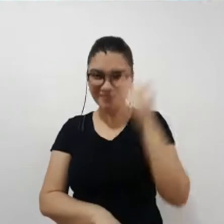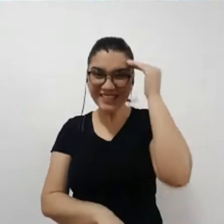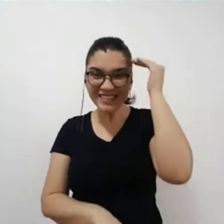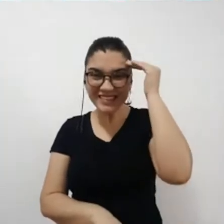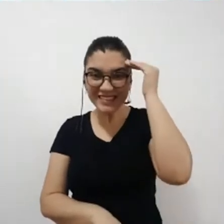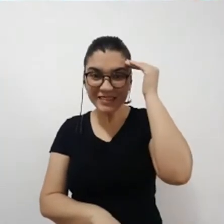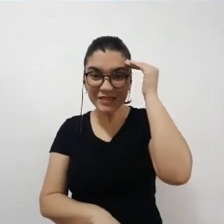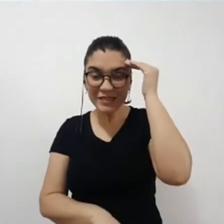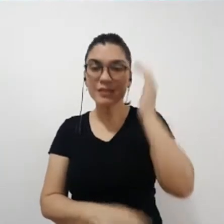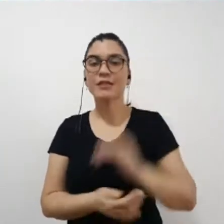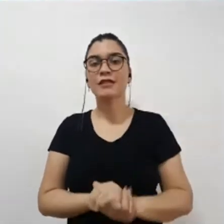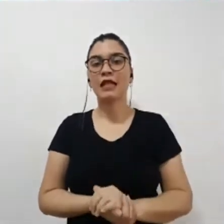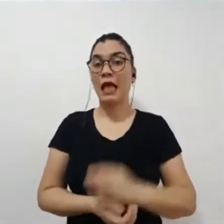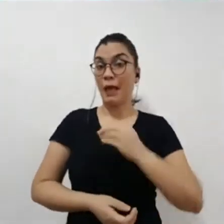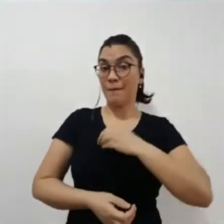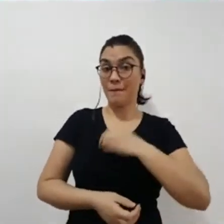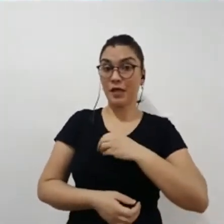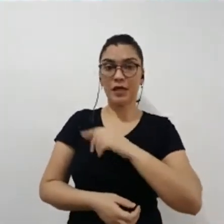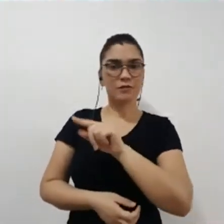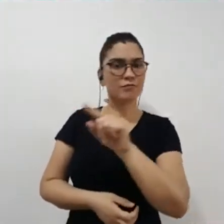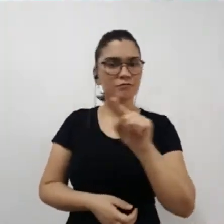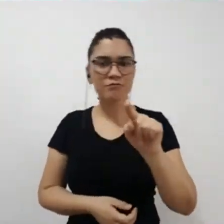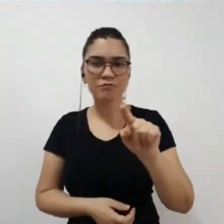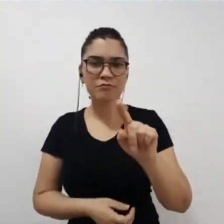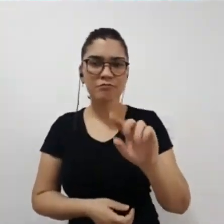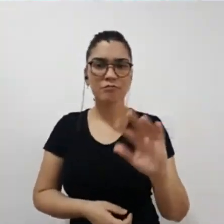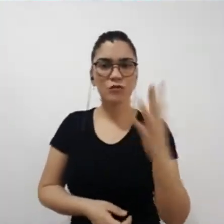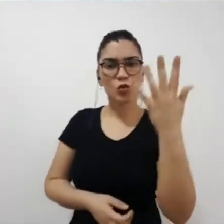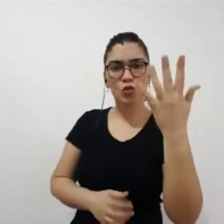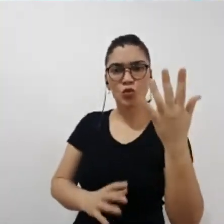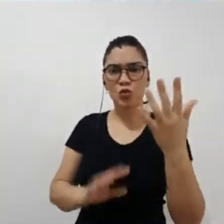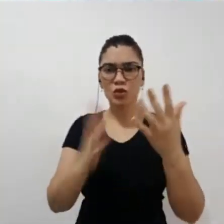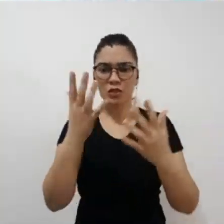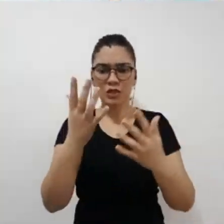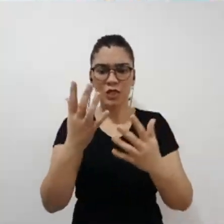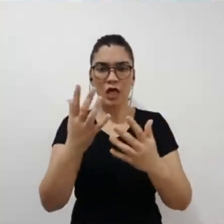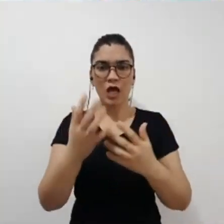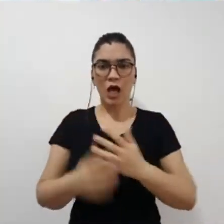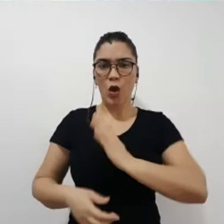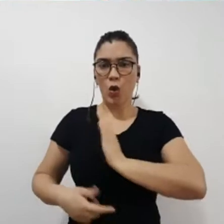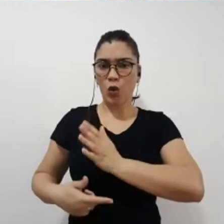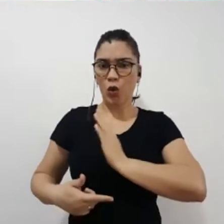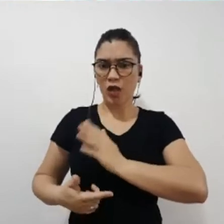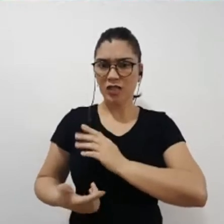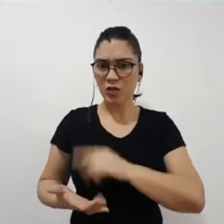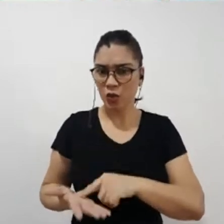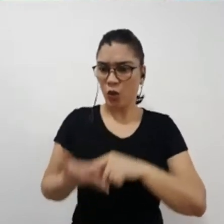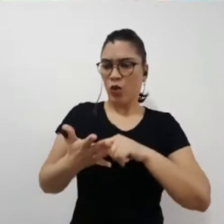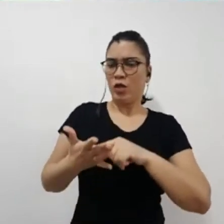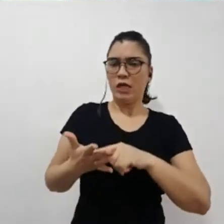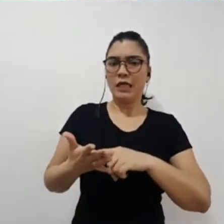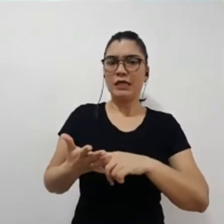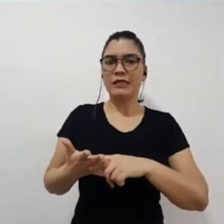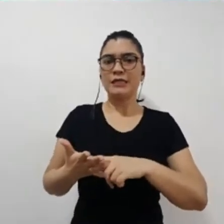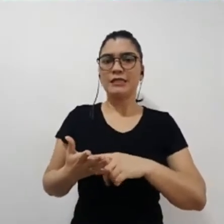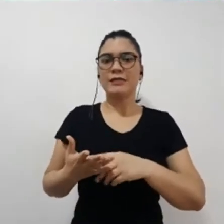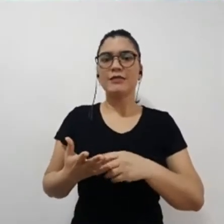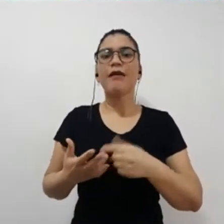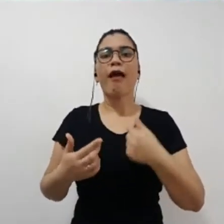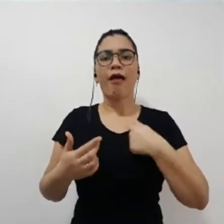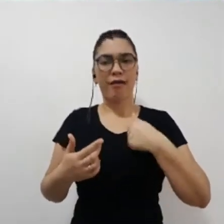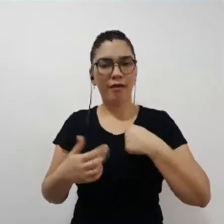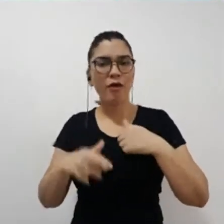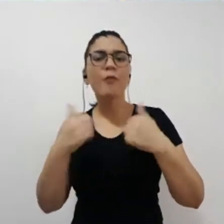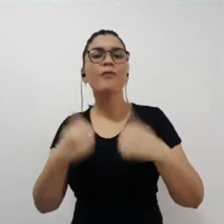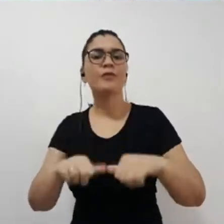certa forma, eles revelam o teu coração e contribuem para que você possa trabalhá-los, segundo a graça